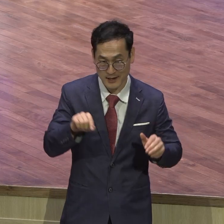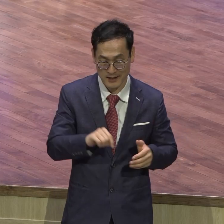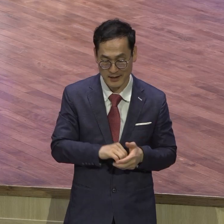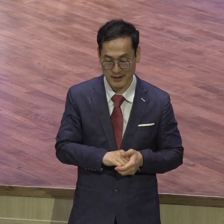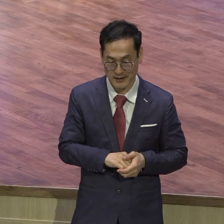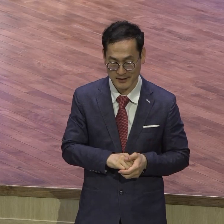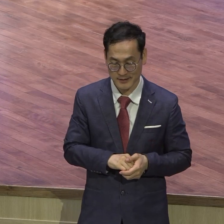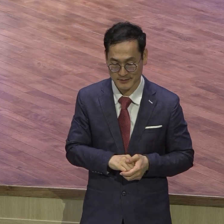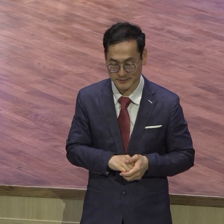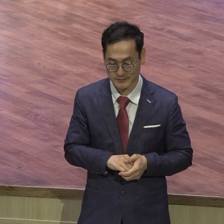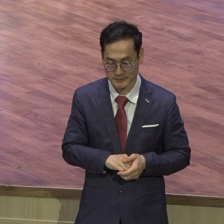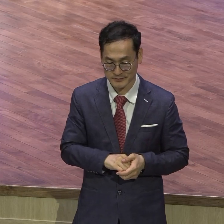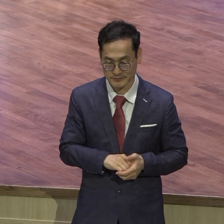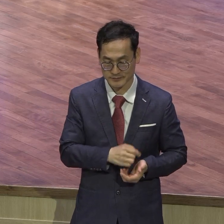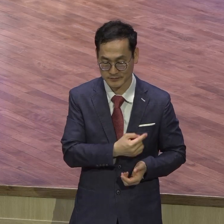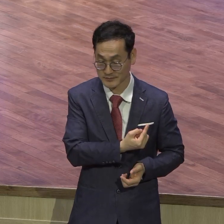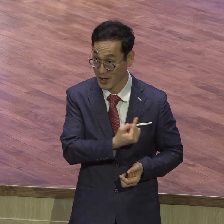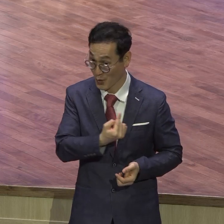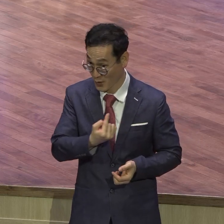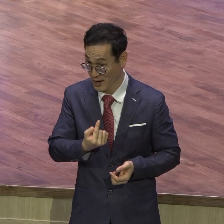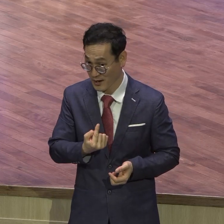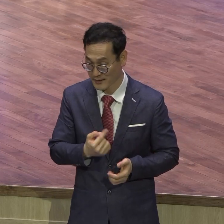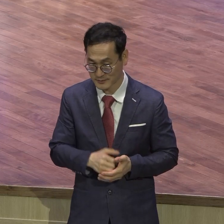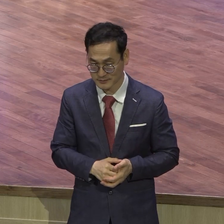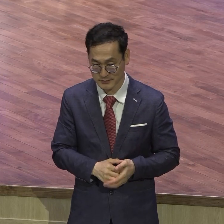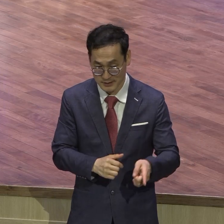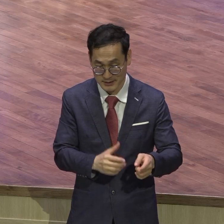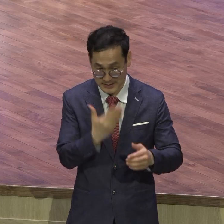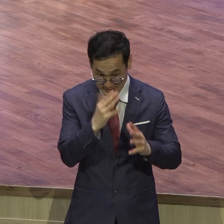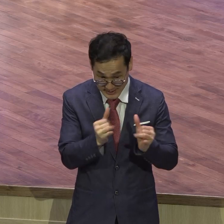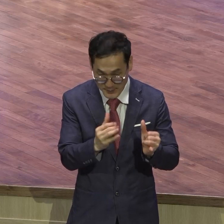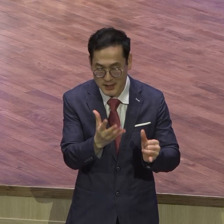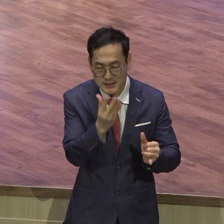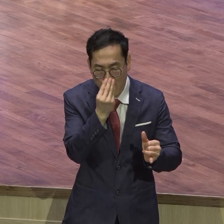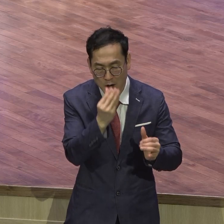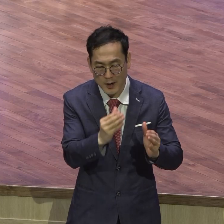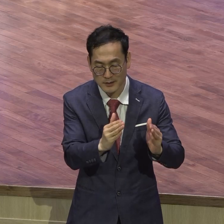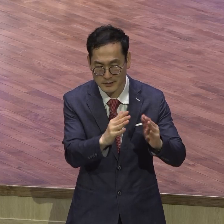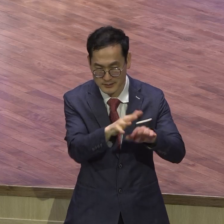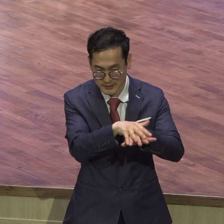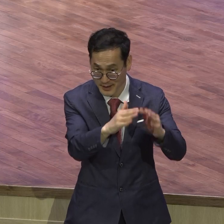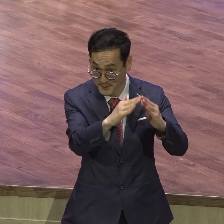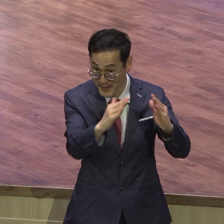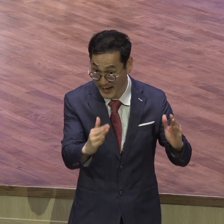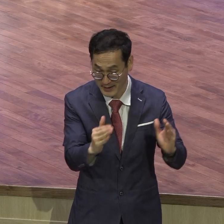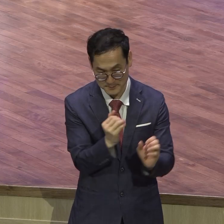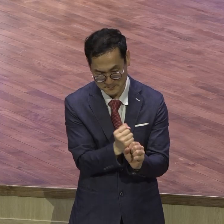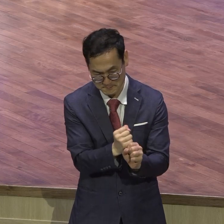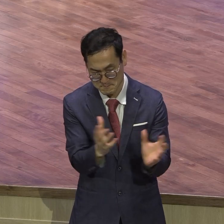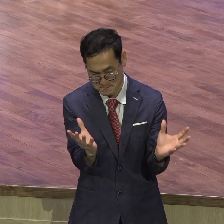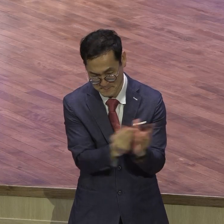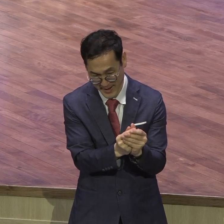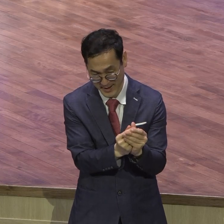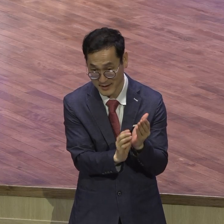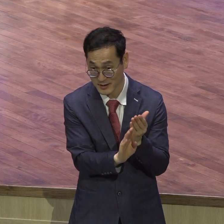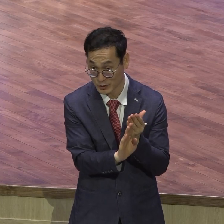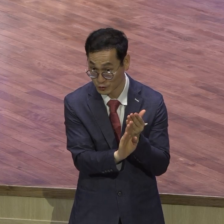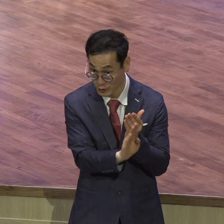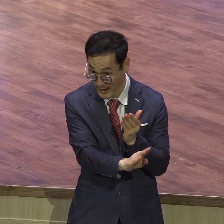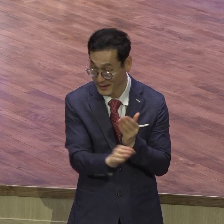모세는 이스라엘 백성들이 성막과 기구를 다 그렇게 만든 것을 보고 난 후에